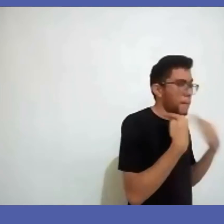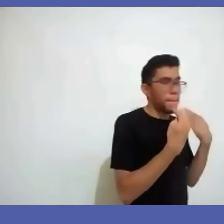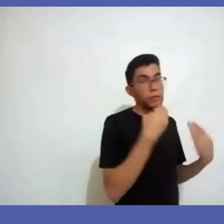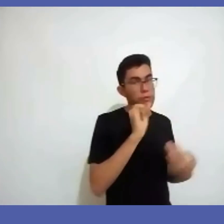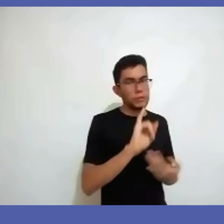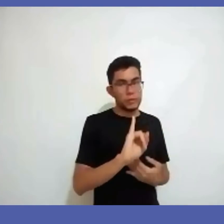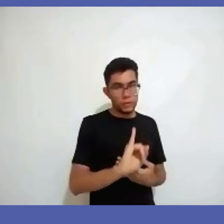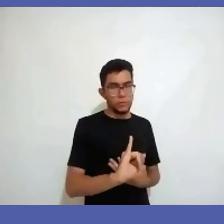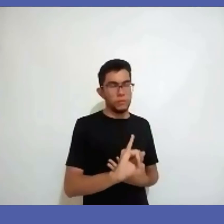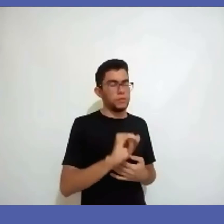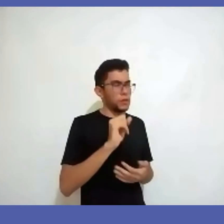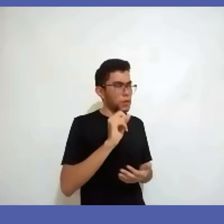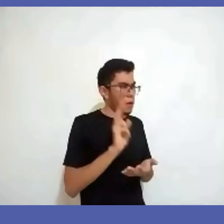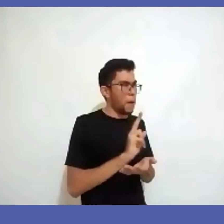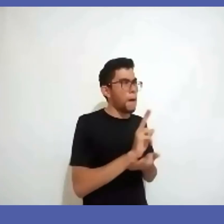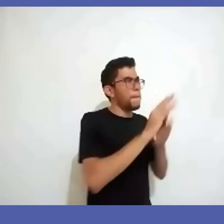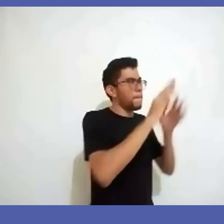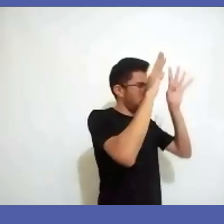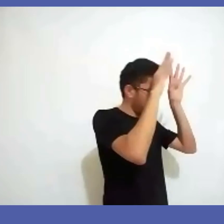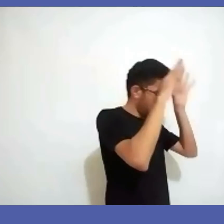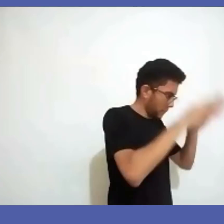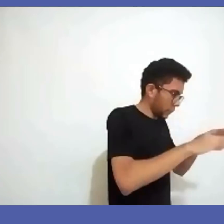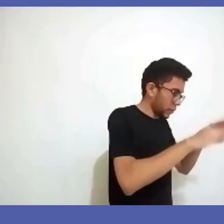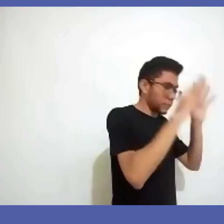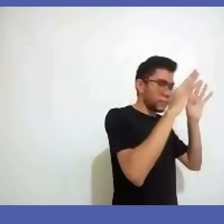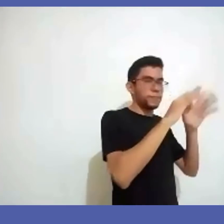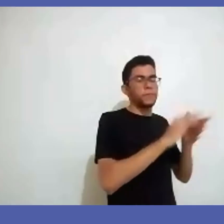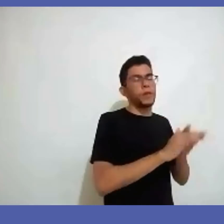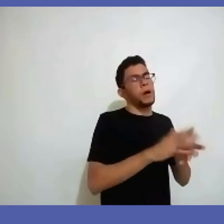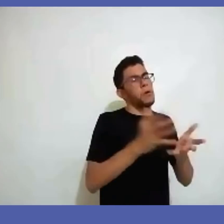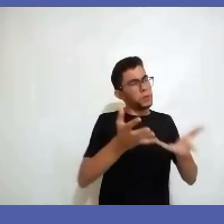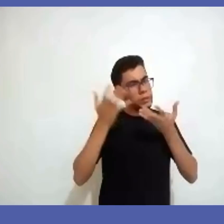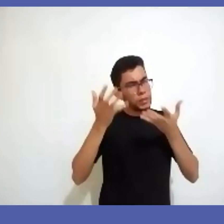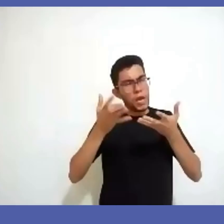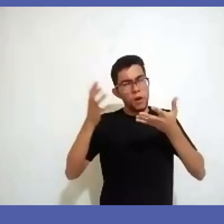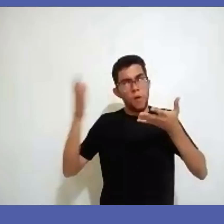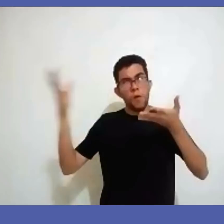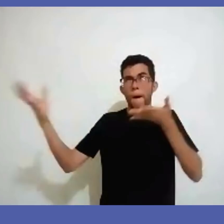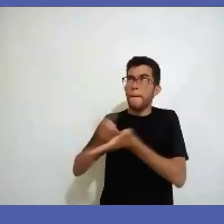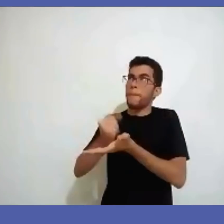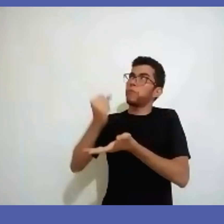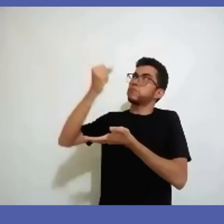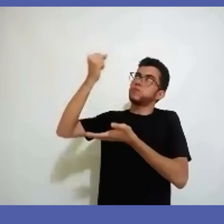irmãos, eu quero ser arrebatado antes.